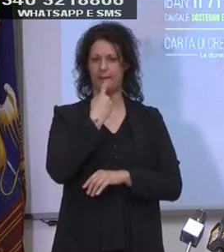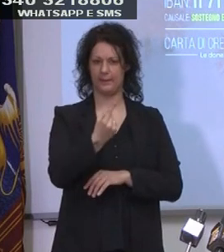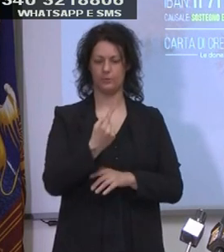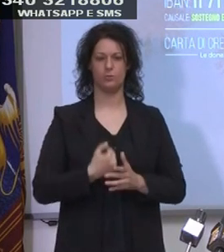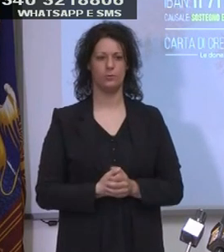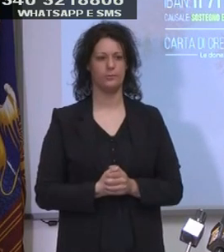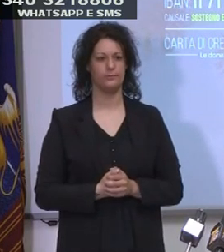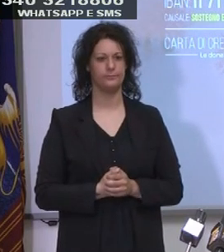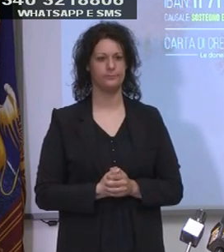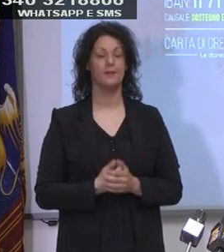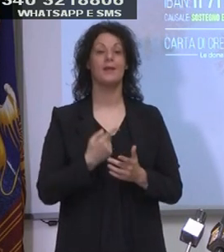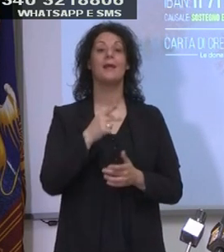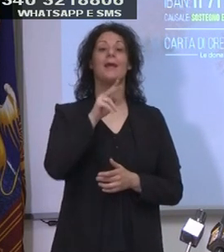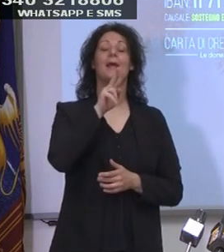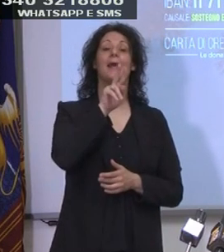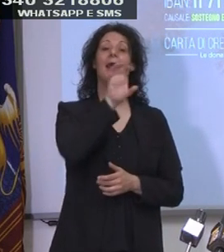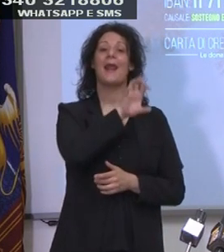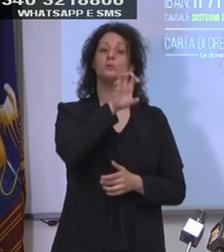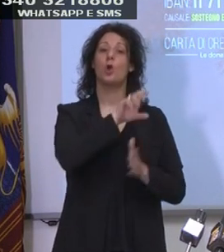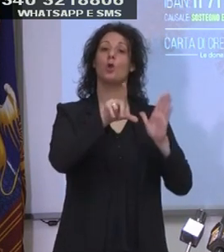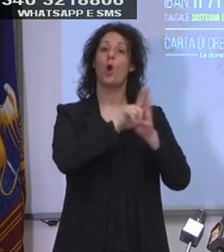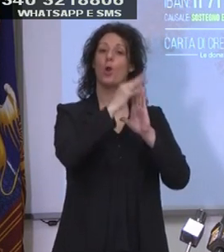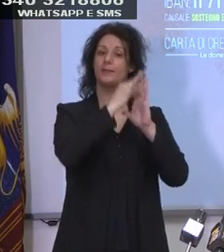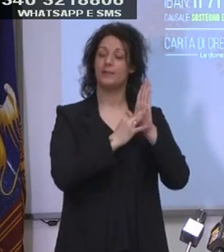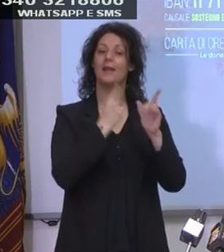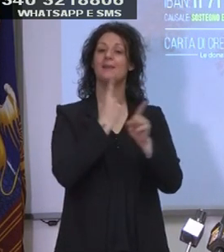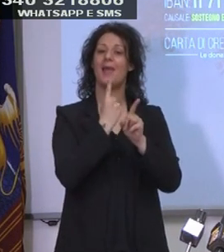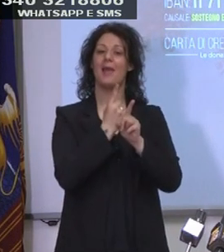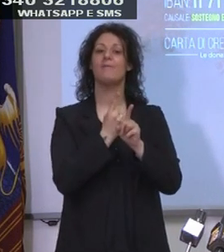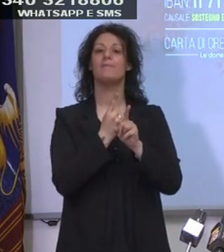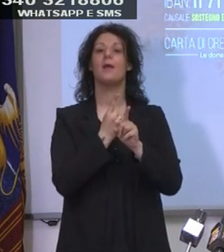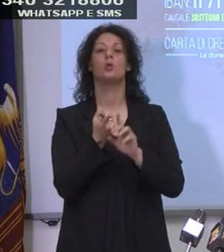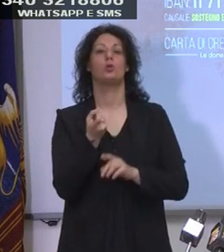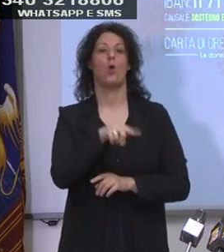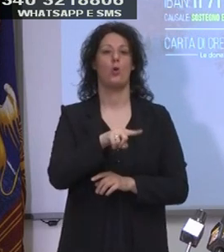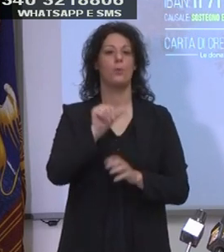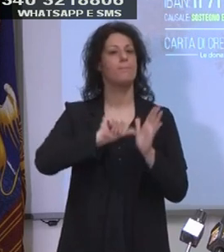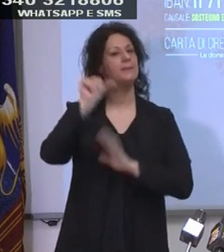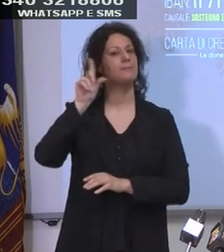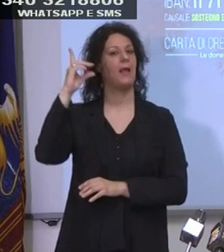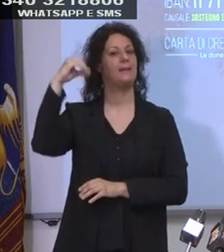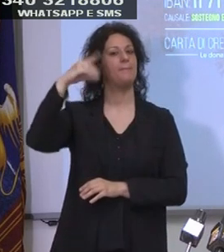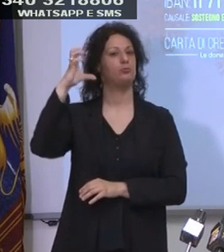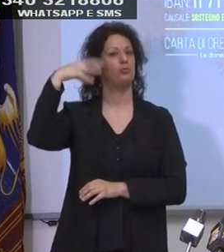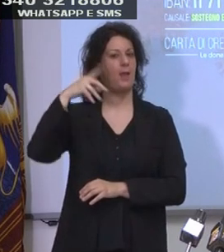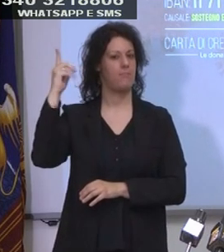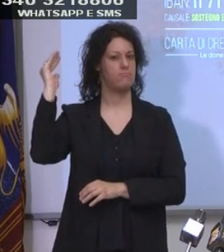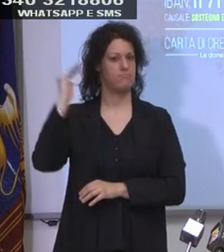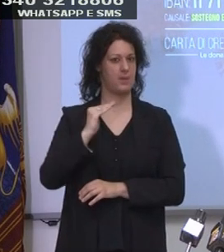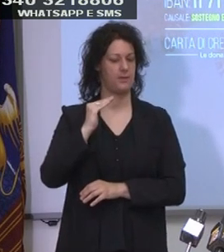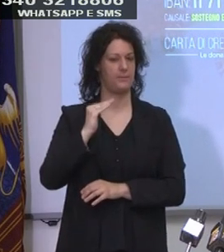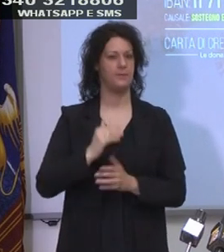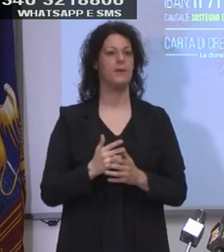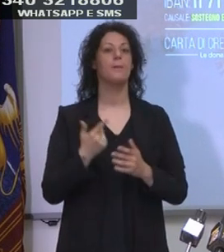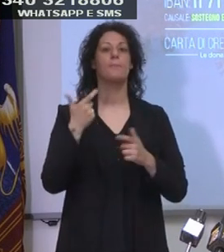l'ordinanza della regione potrebbe arrivare dopo il DPCM e potrebbe essere più estensiva, ma non è possibile